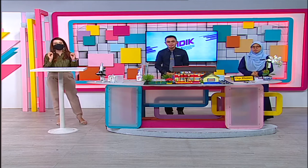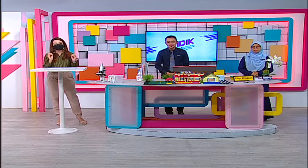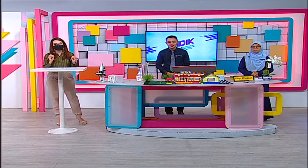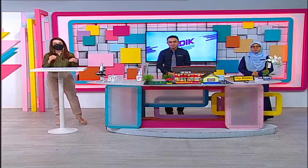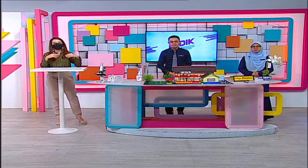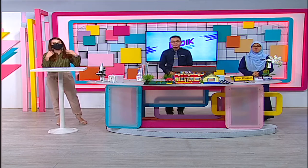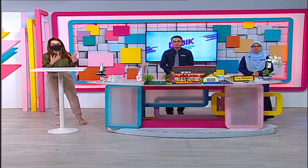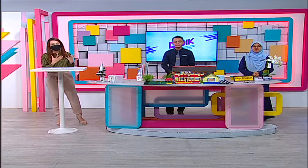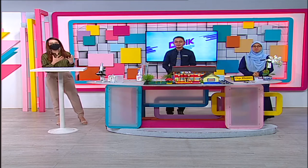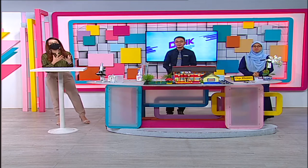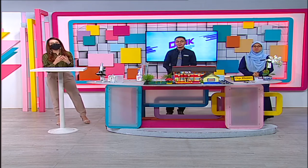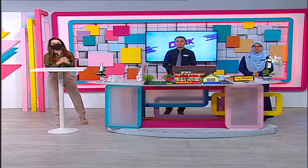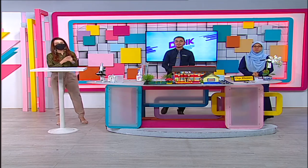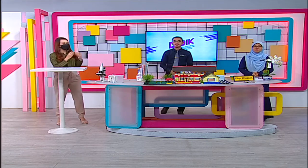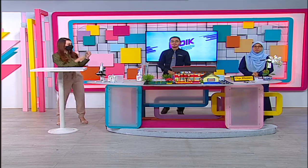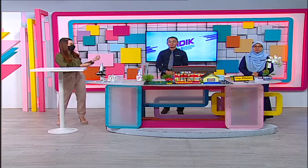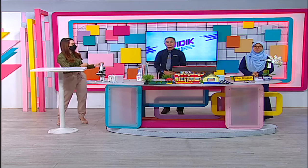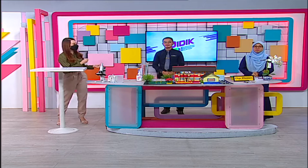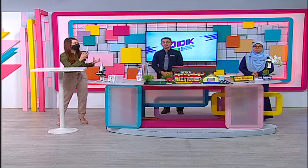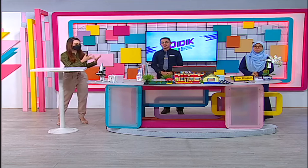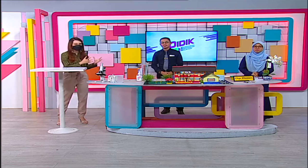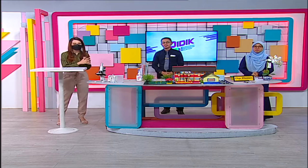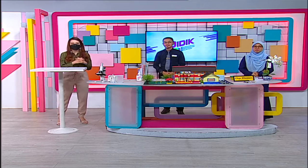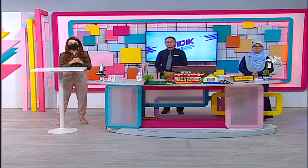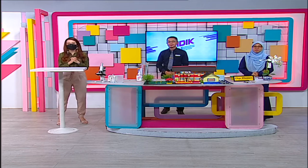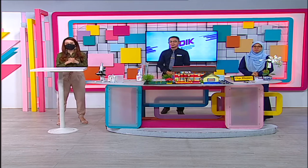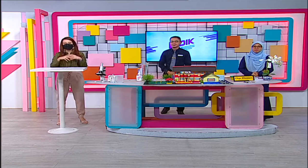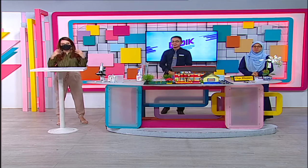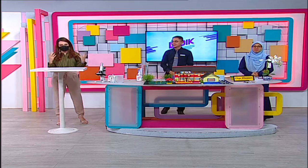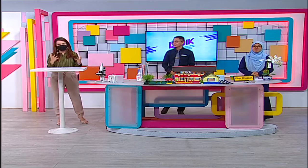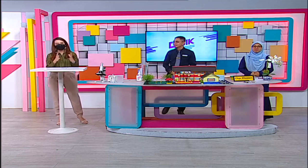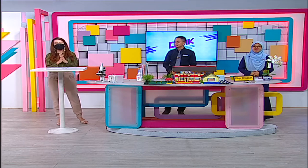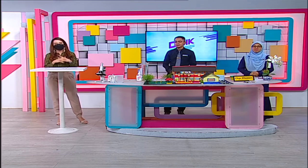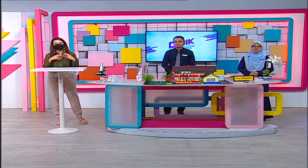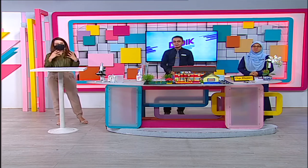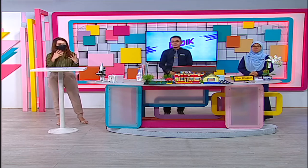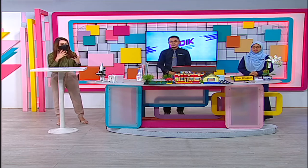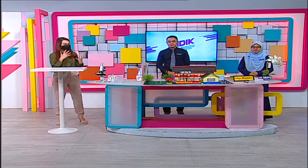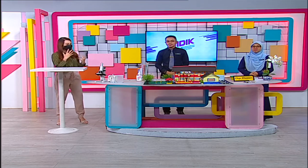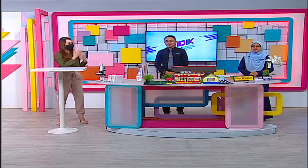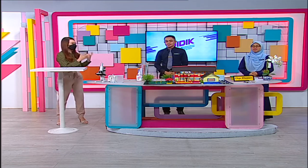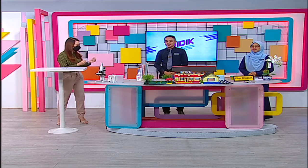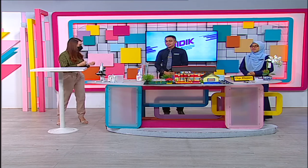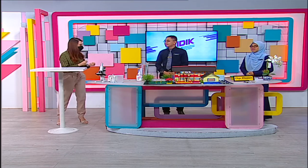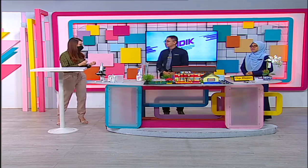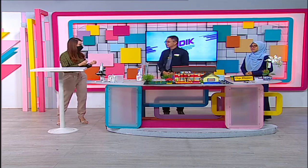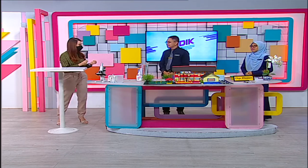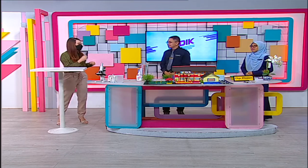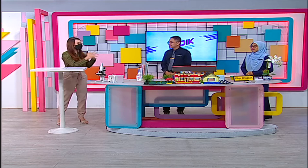Kerana memudahkan guru-guru ini mengajar adik-adik di rumah untuk sama-sama